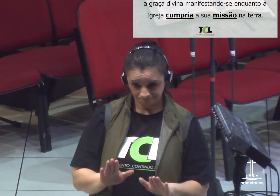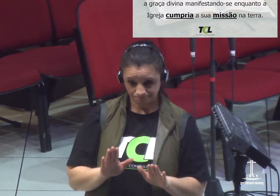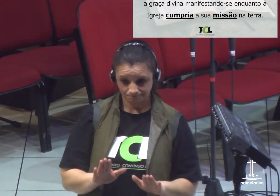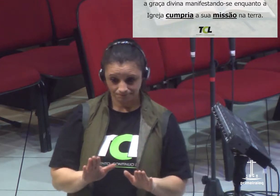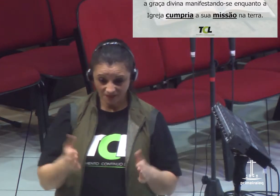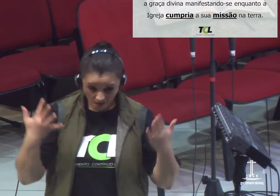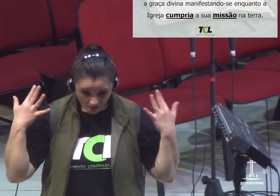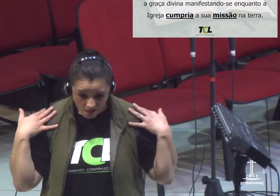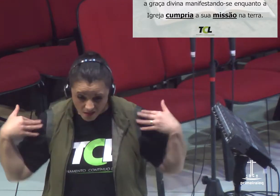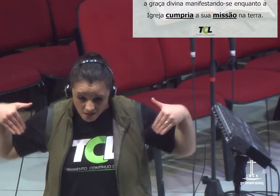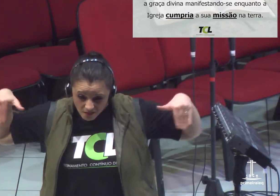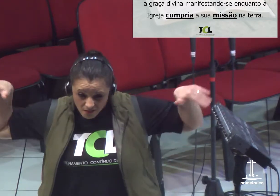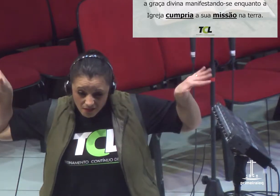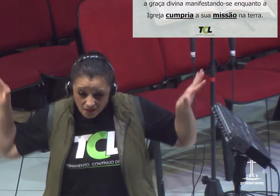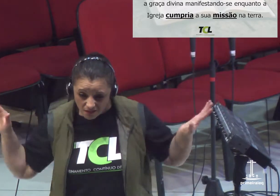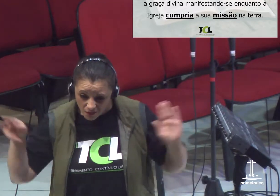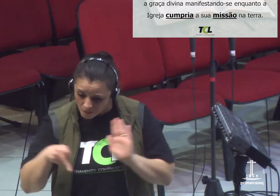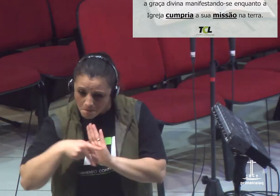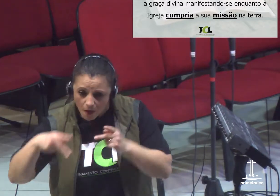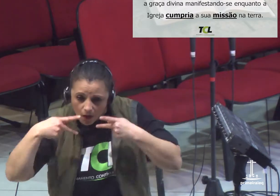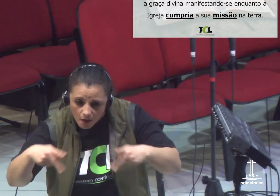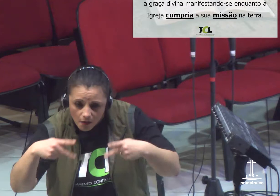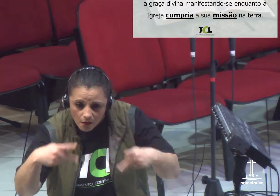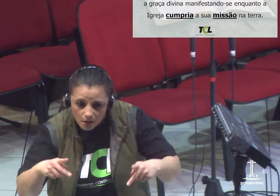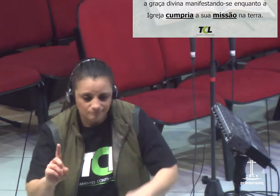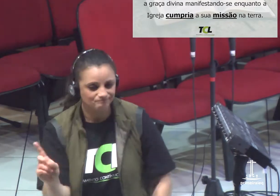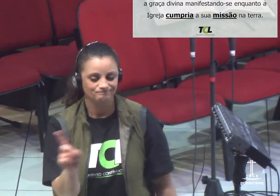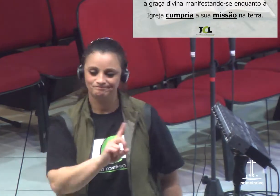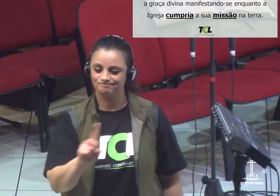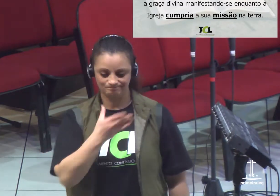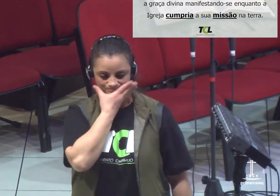anjo, é dos homens e dos homens que estão vivos.